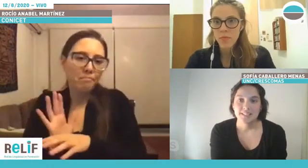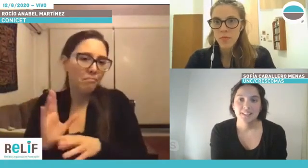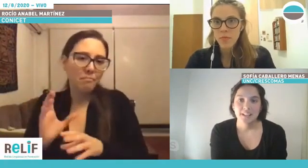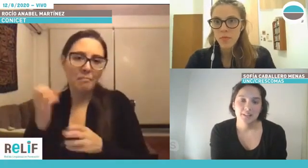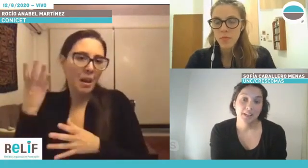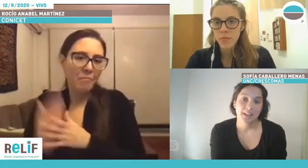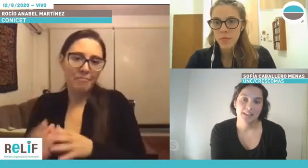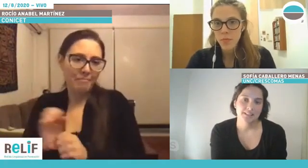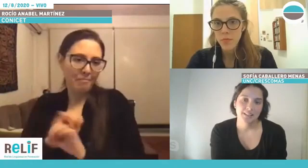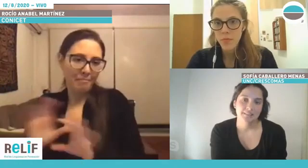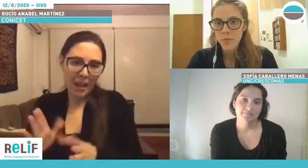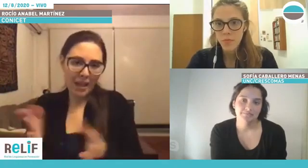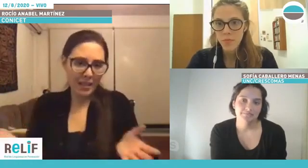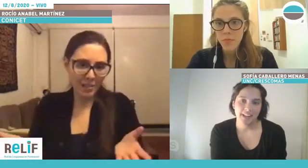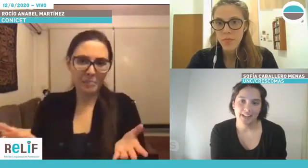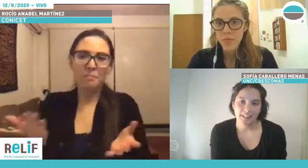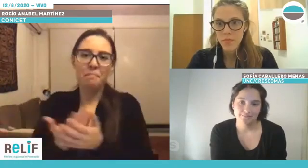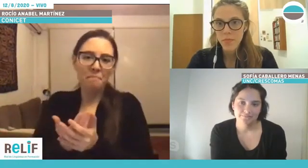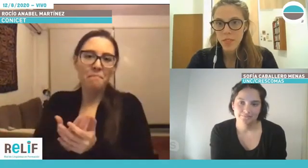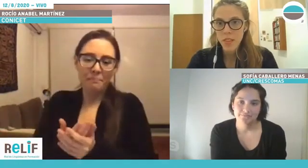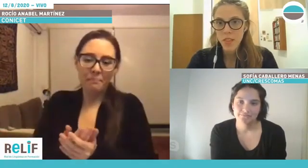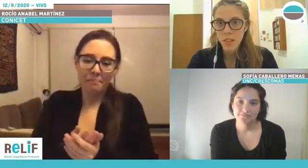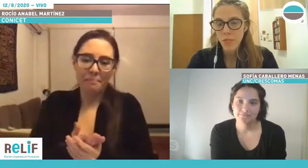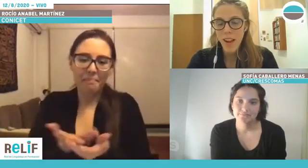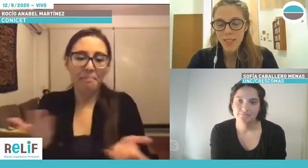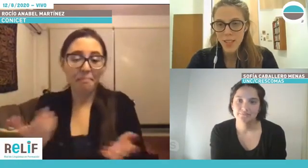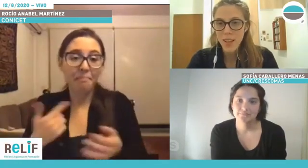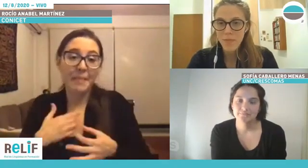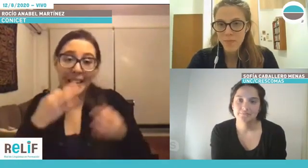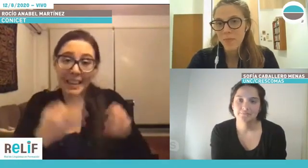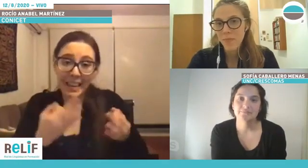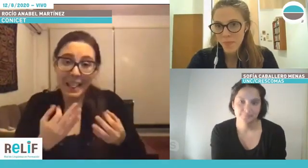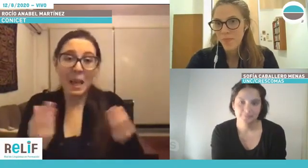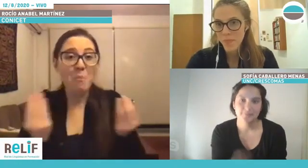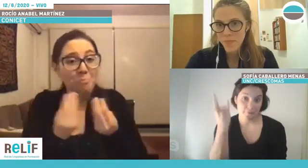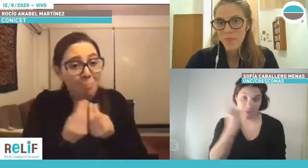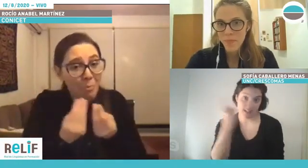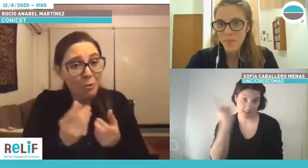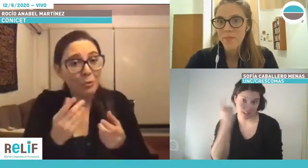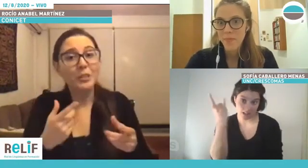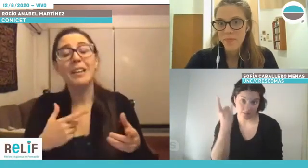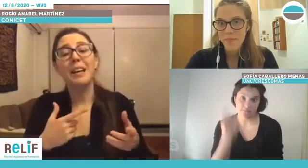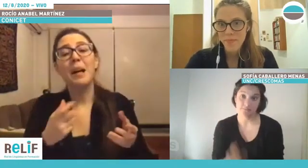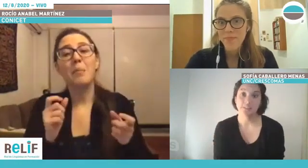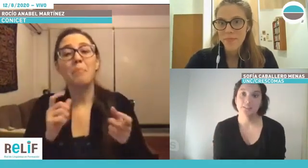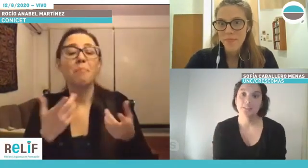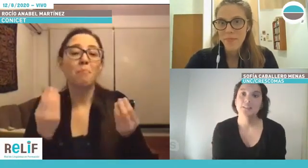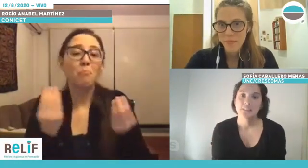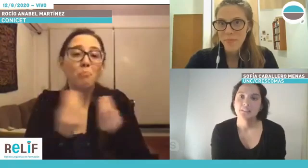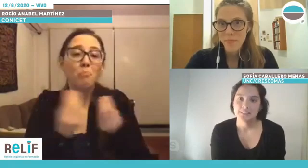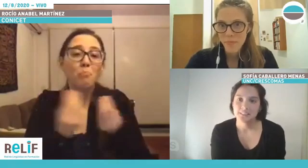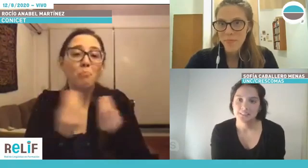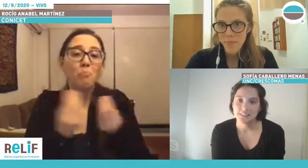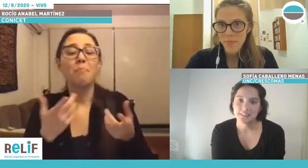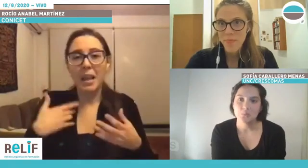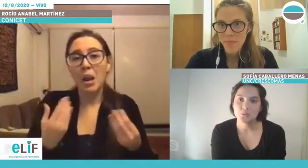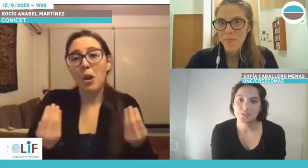Y esa idea es una creencia errada. Falsa. Sí, claro. Igual ya